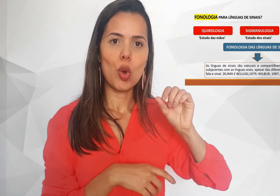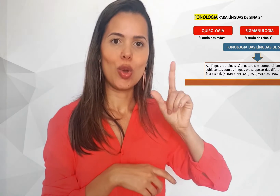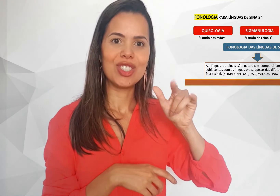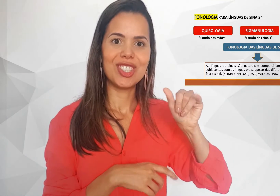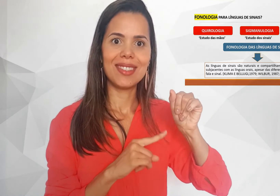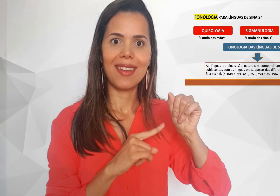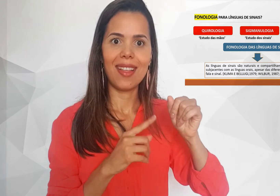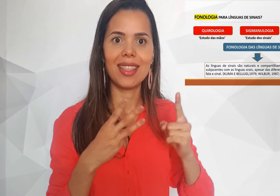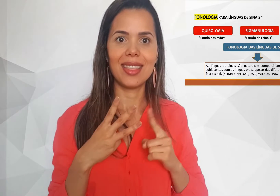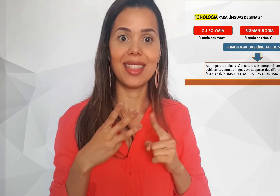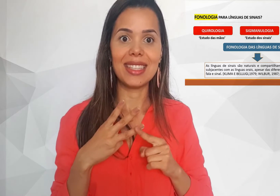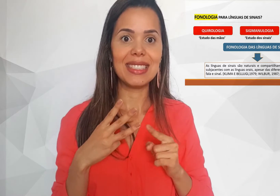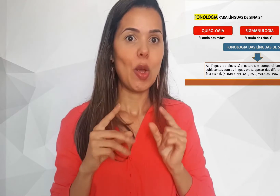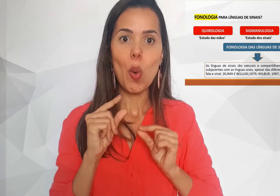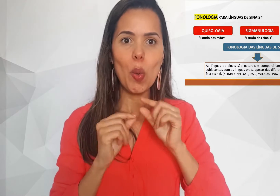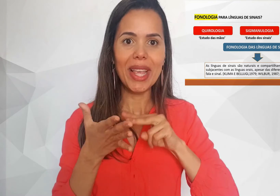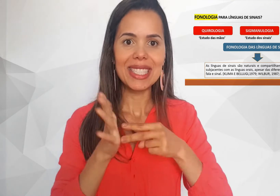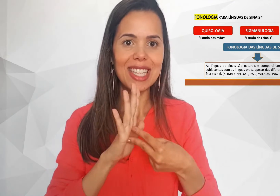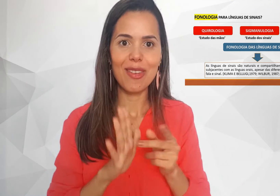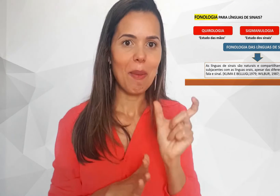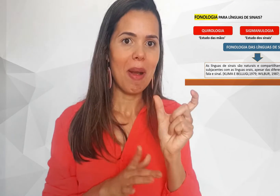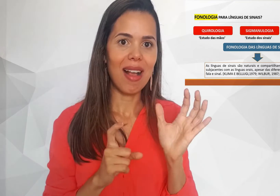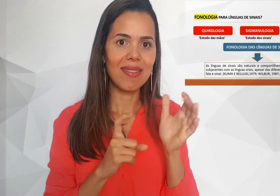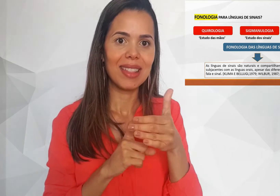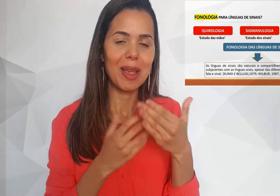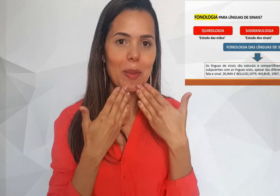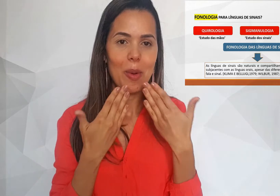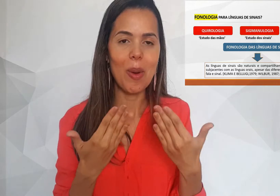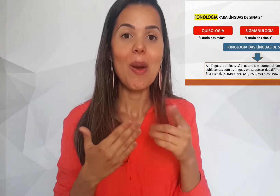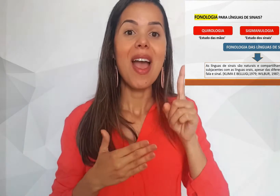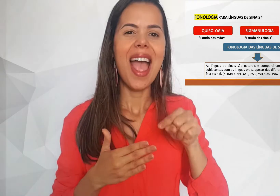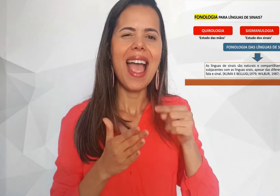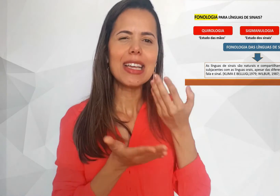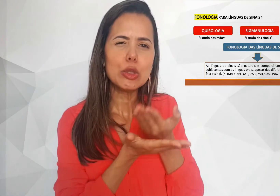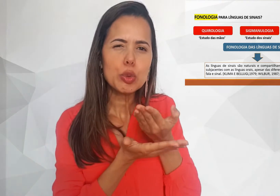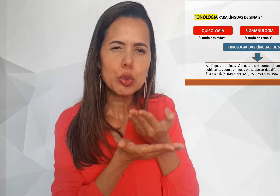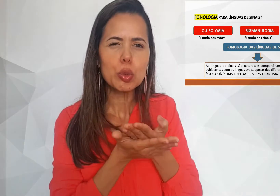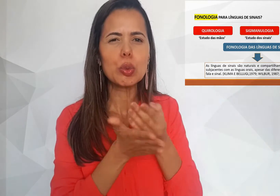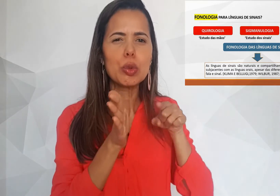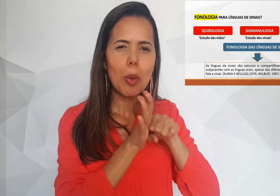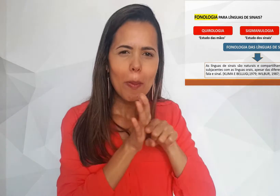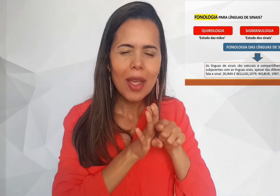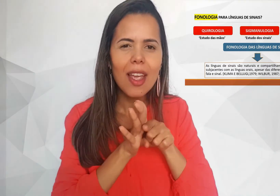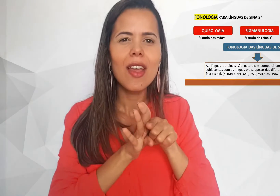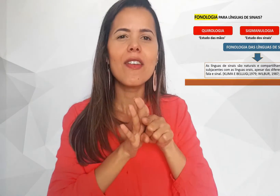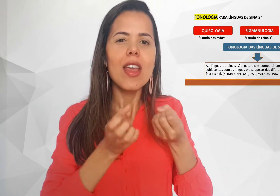fanerolaliologia, que basicamente na sua etimologia, se a gente pegar partes aí dessa palavra maior,